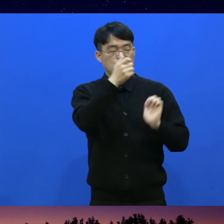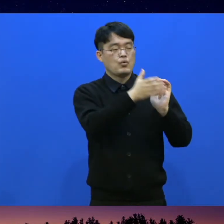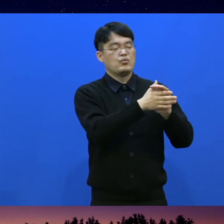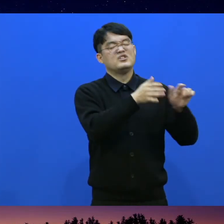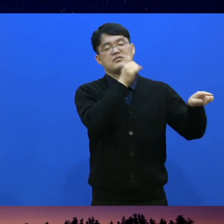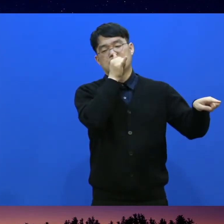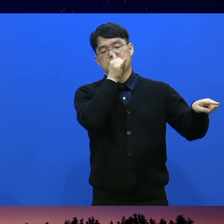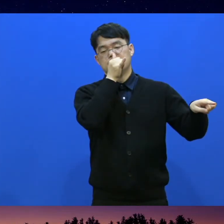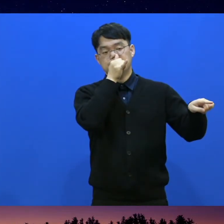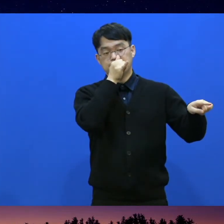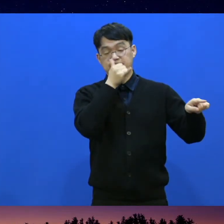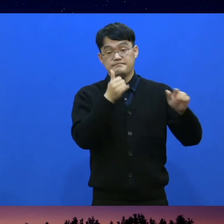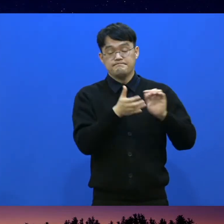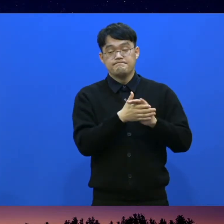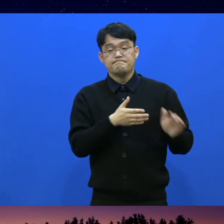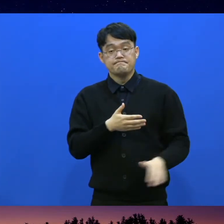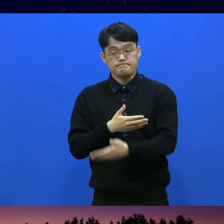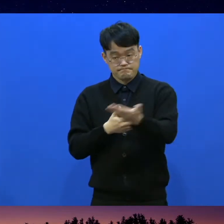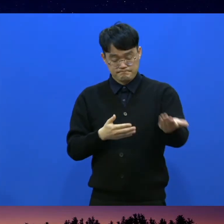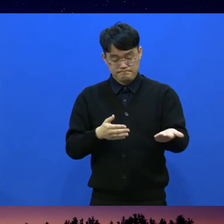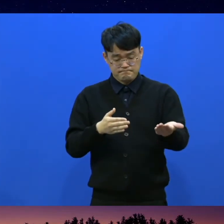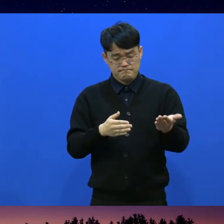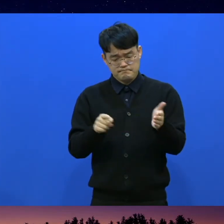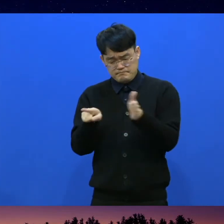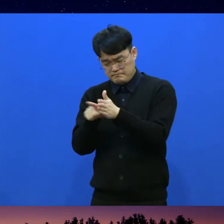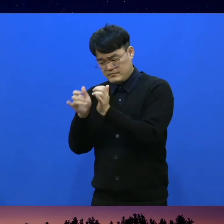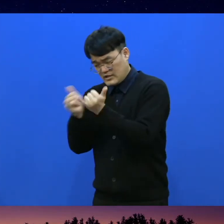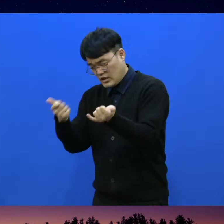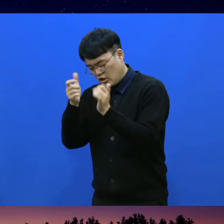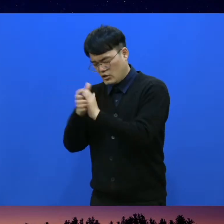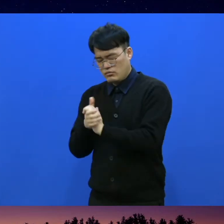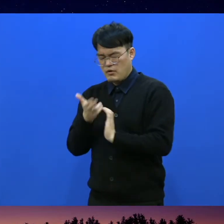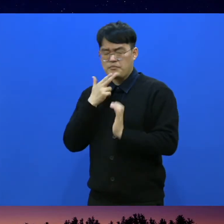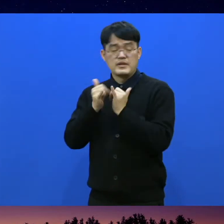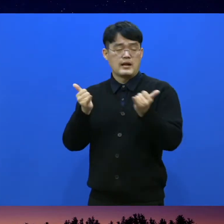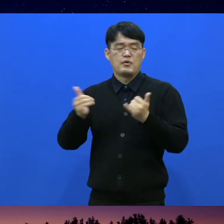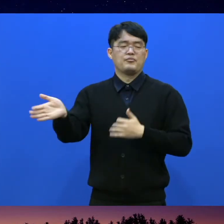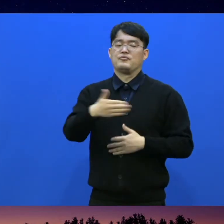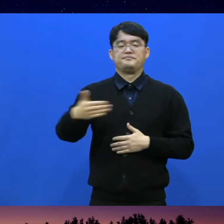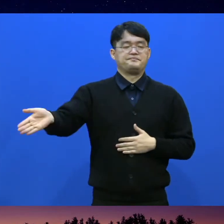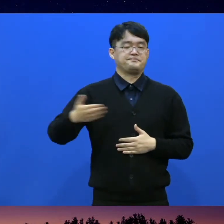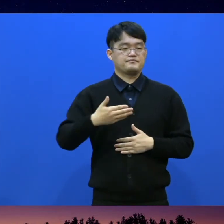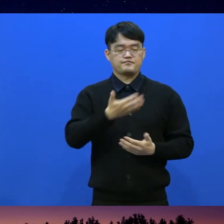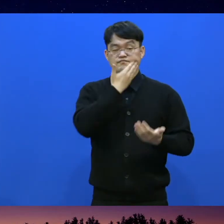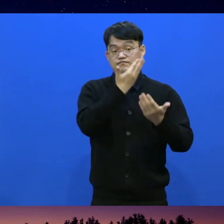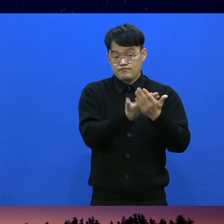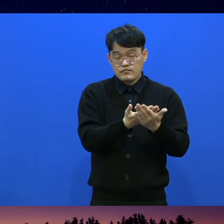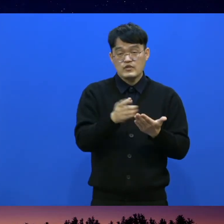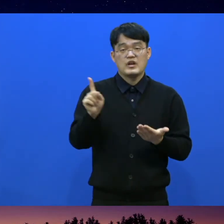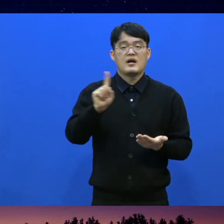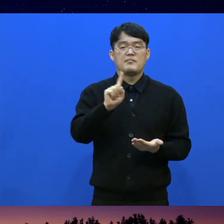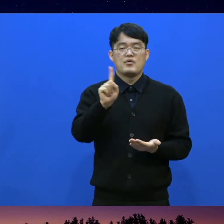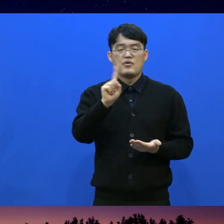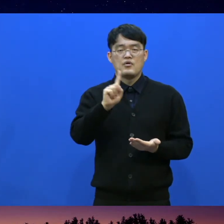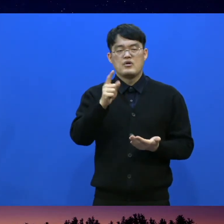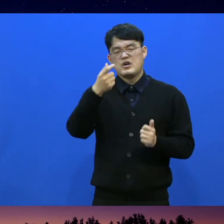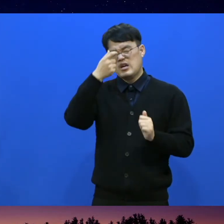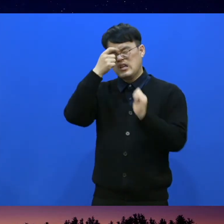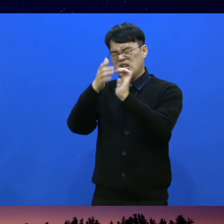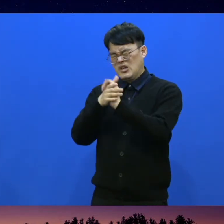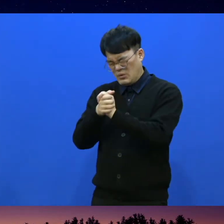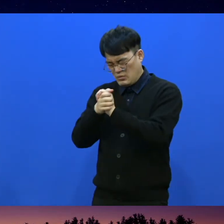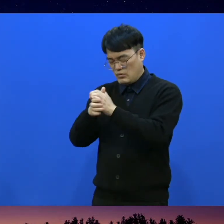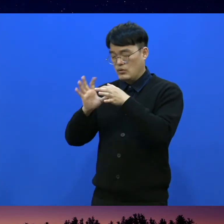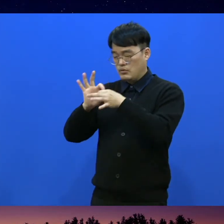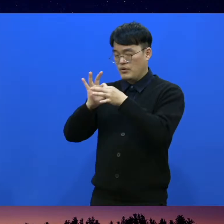여러분, 신자로서 기도하지 않는 사람은 없습니다. 기도를 하는 것이 중요한 것이 아니라, 중요한 것은 뭐냐면 기도는 다 하는데 기도의 체험을 해야 돼요.